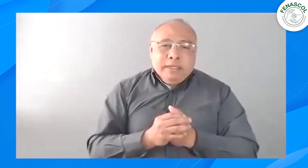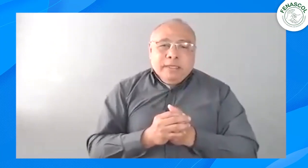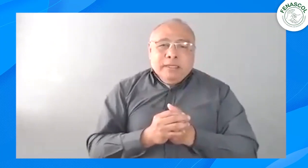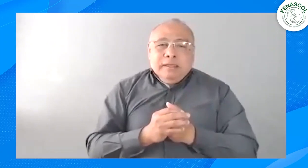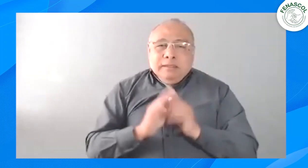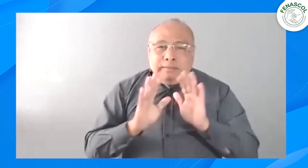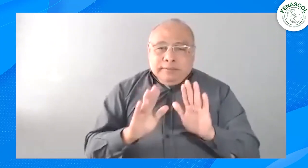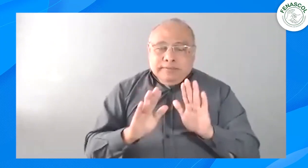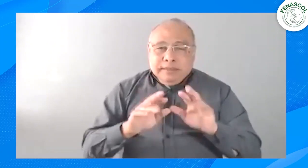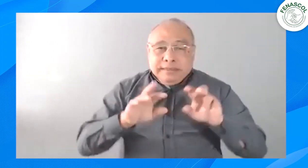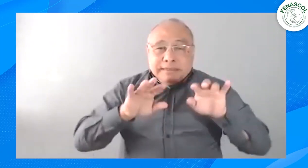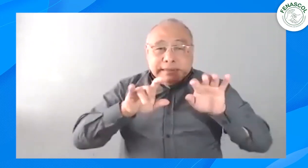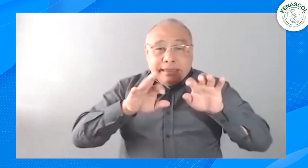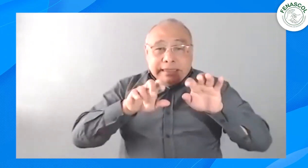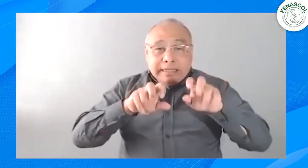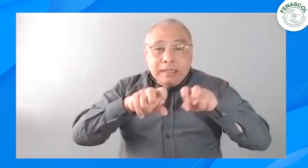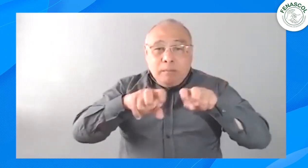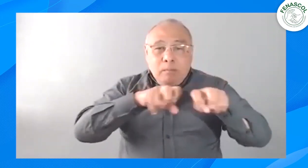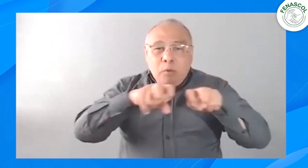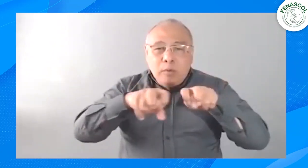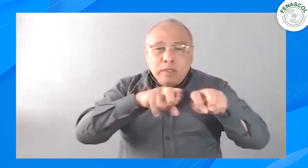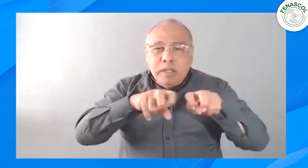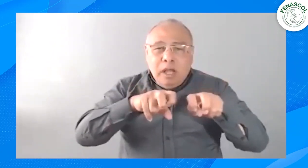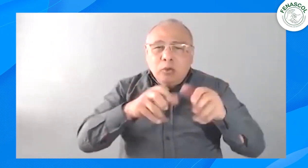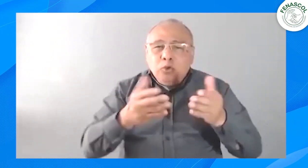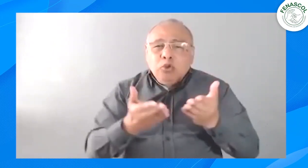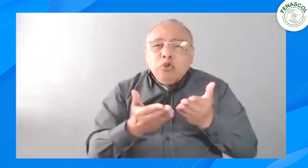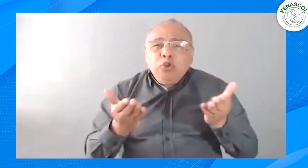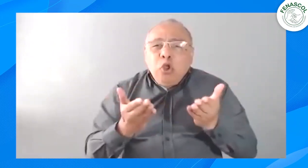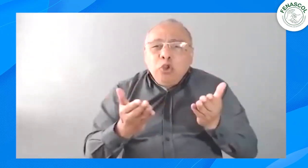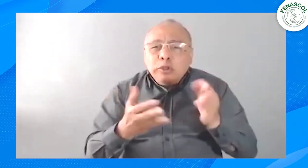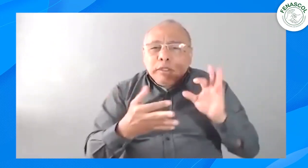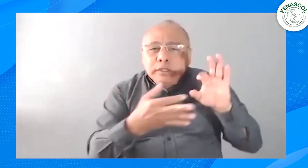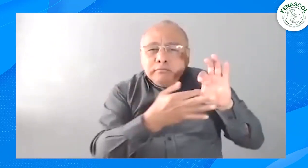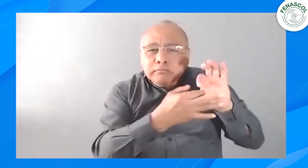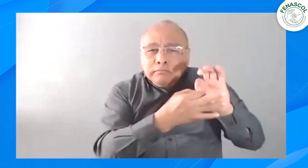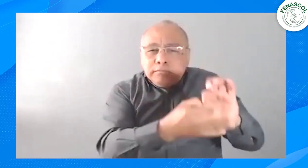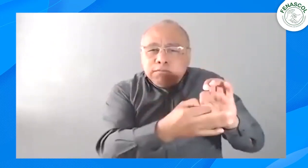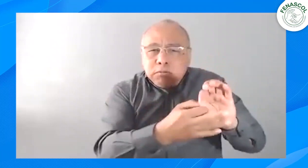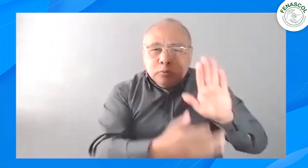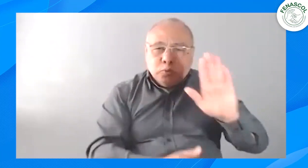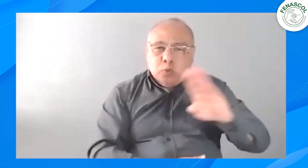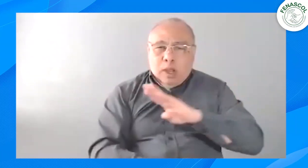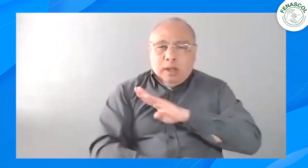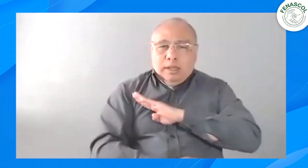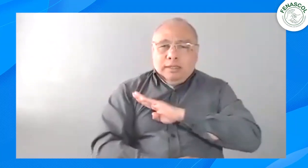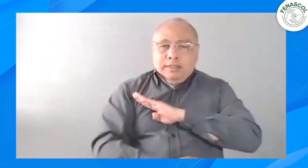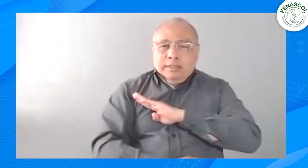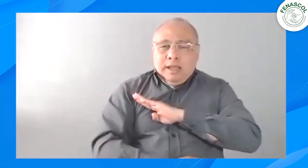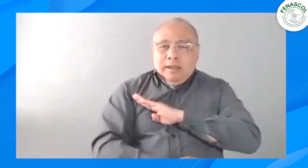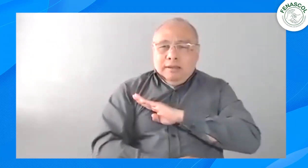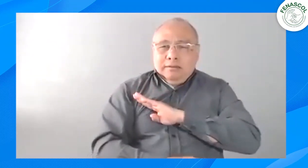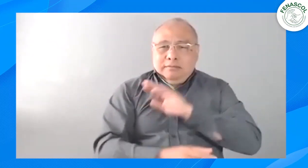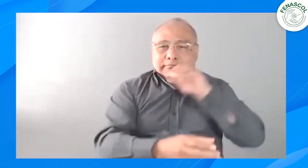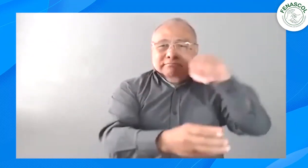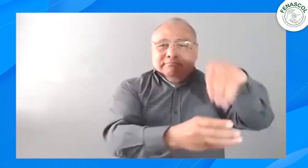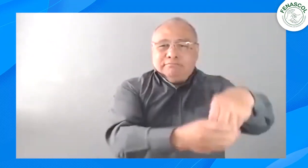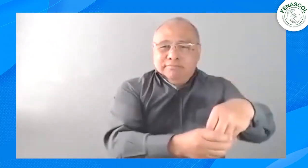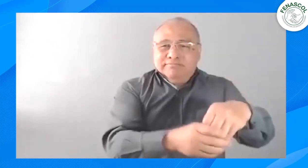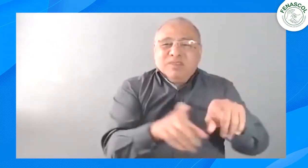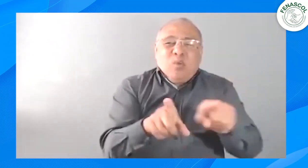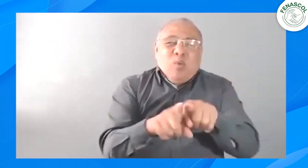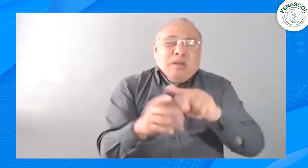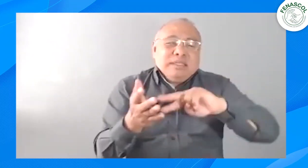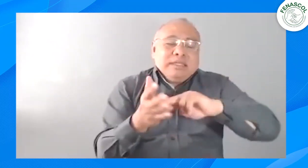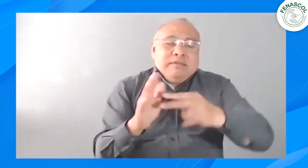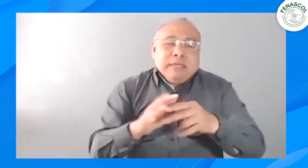bueno frente a eso las secretarías de movilidad hacen parte de las alcaldías